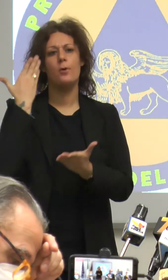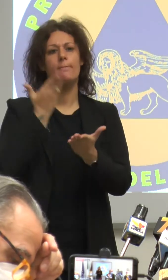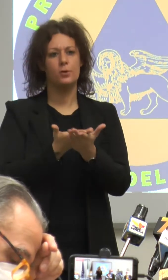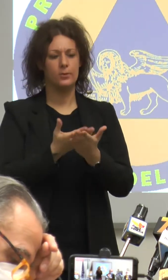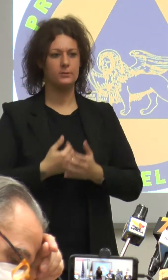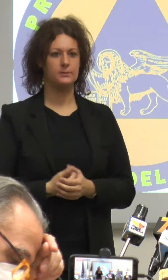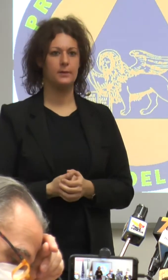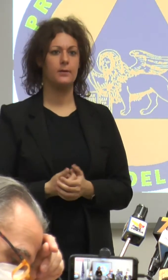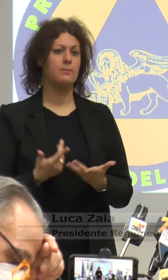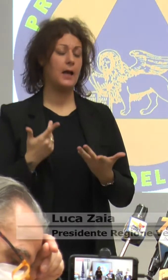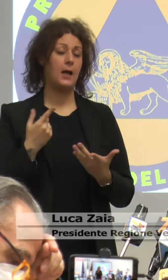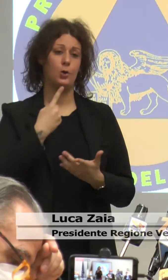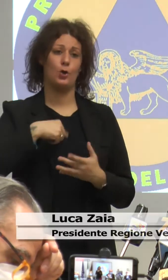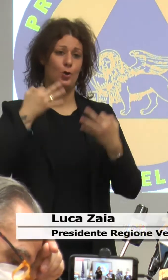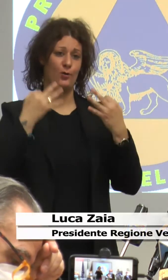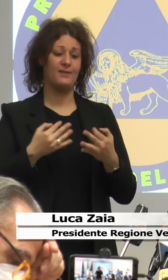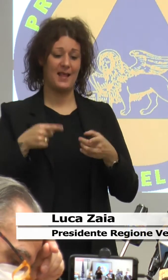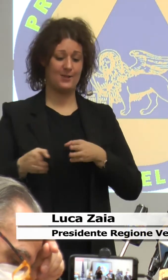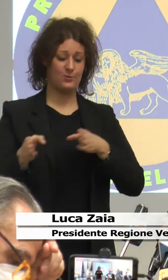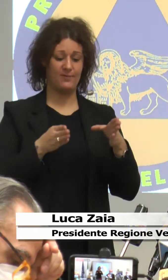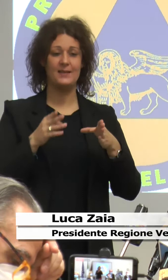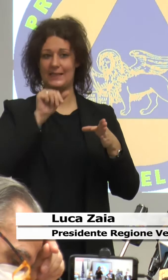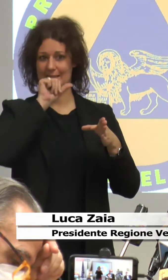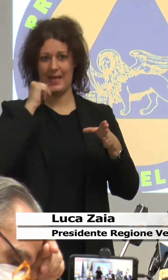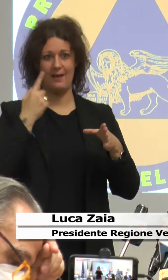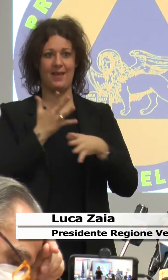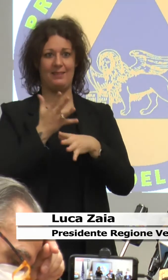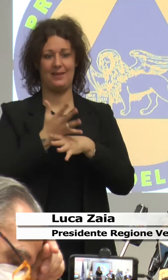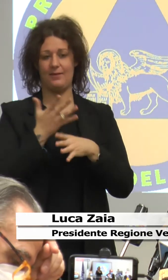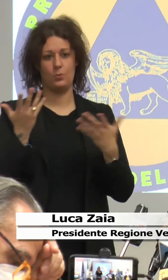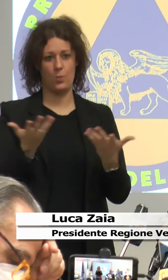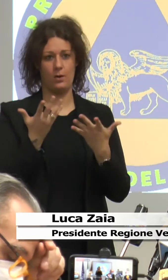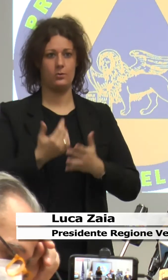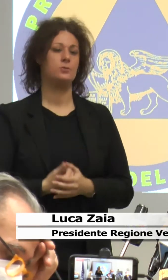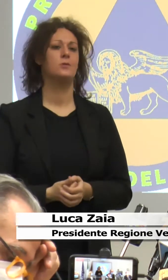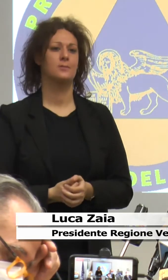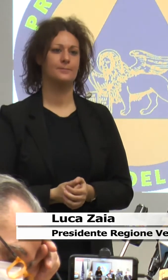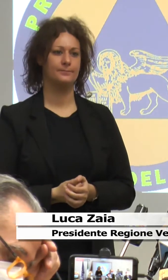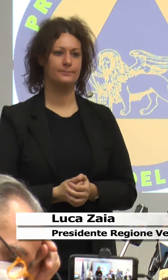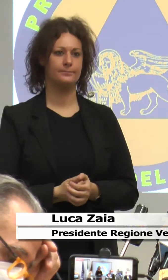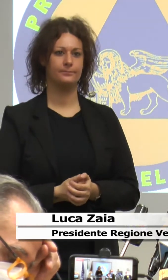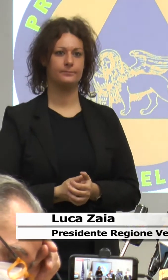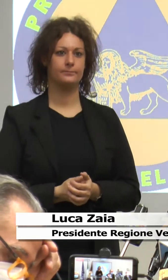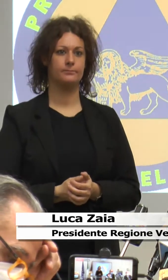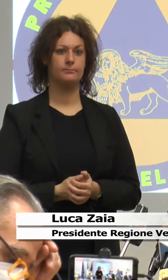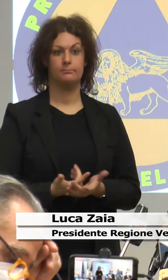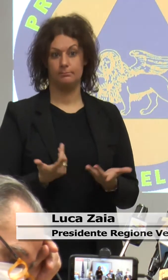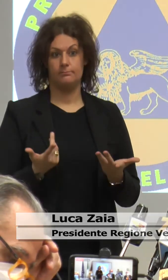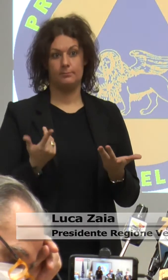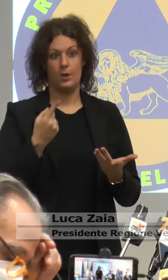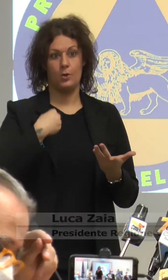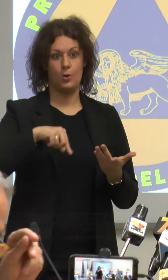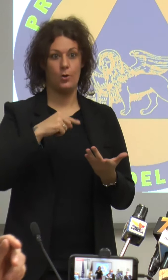convinti che delle misure ci vogliano in questa fase. Guardate, il nostro pensiero va agli operatori, ovviamente